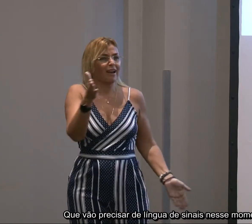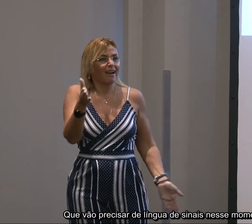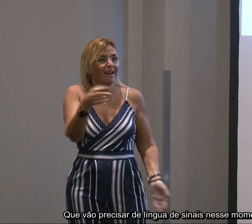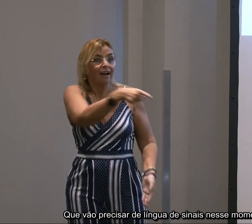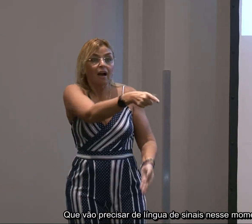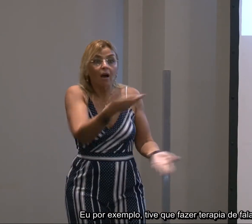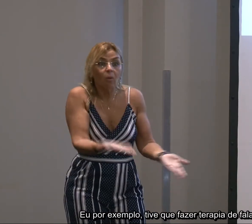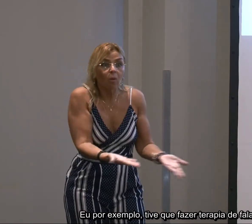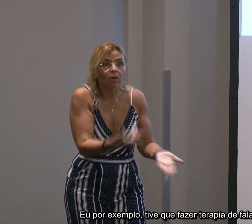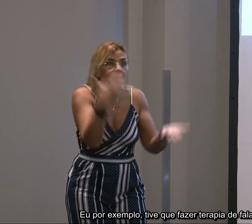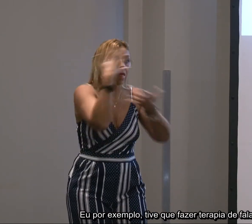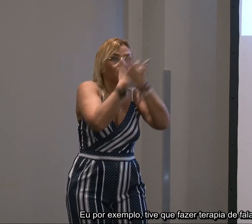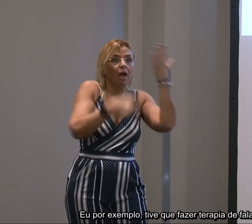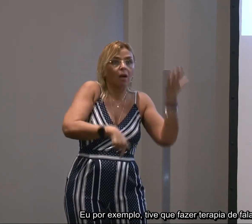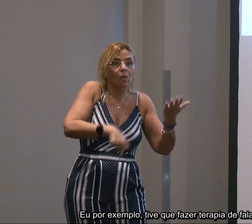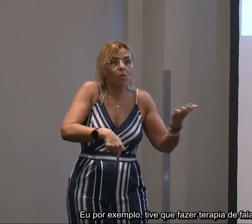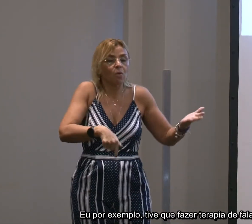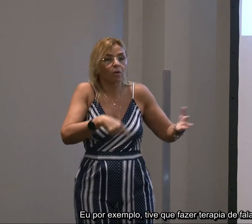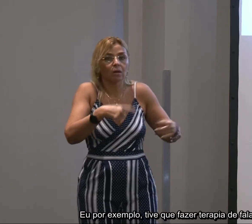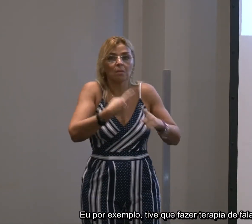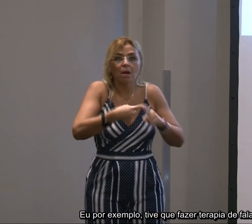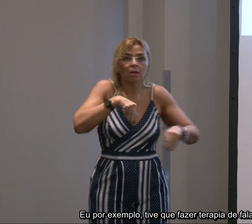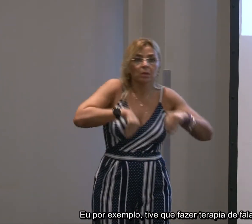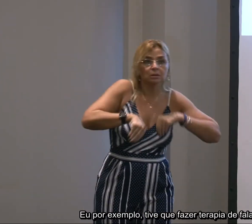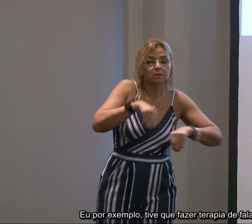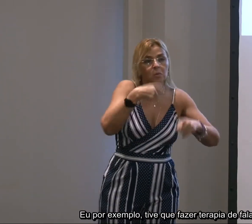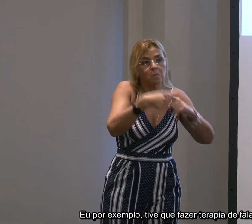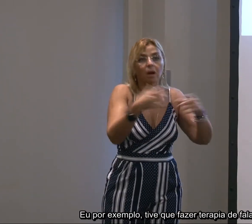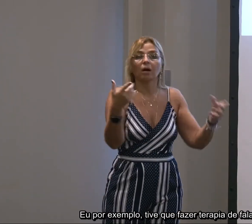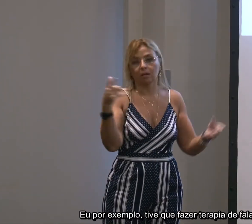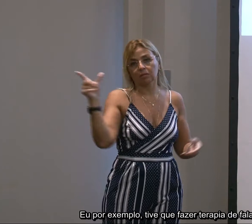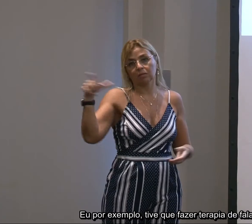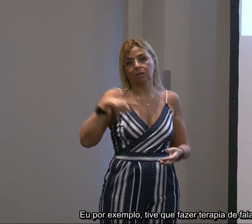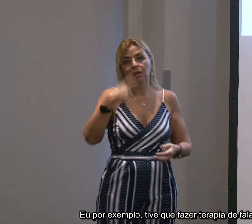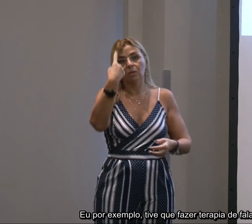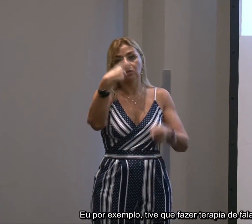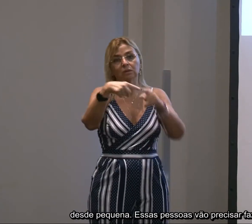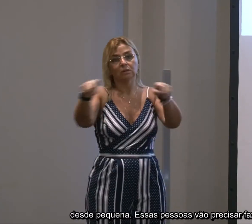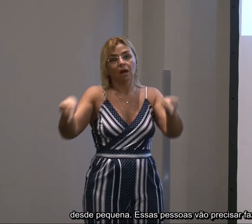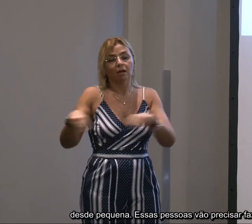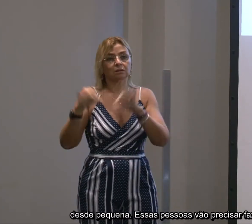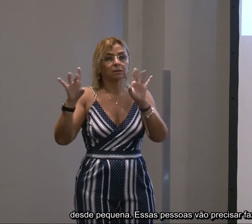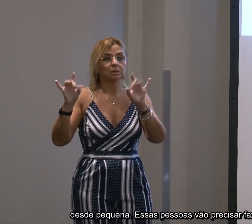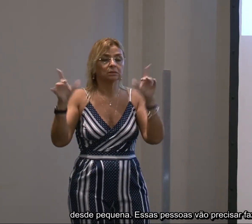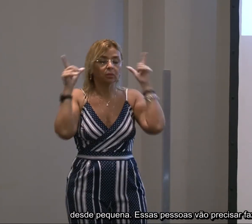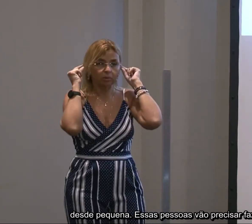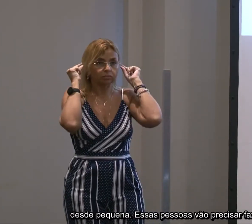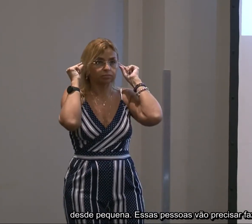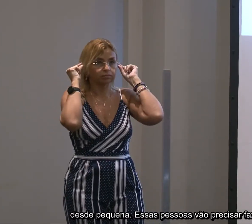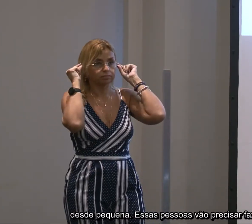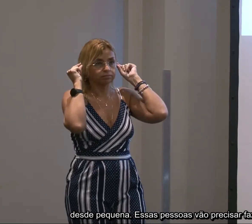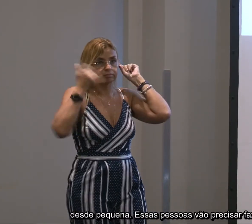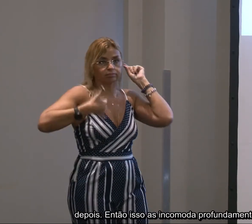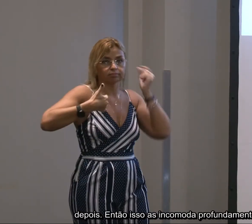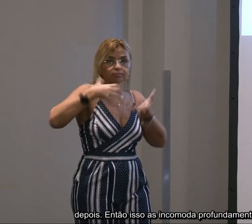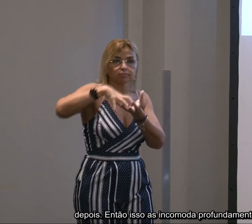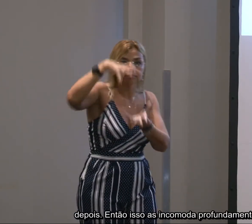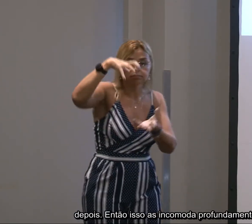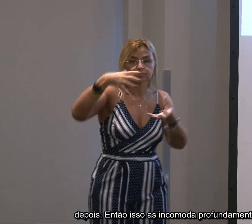momento. Eu, por exemplo, tive que fazer terapia de fala desde pequenininha. Essas pessoas vão precisar fazer depois. Então, isso